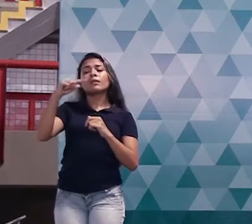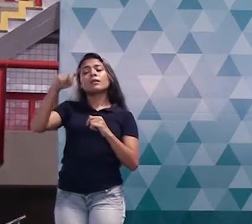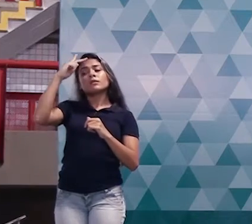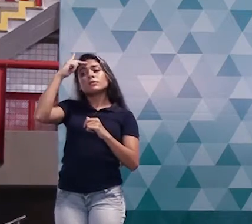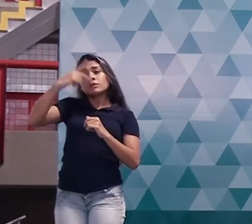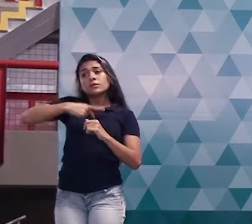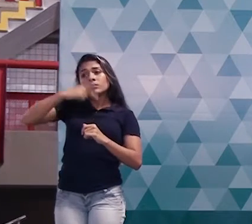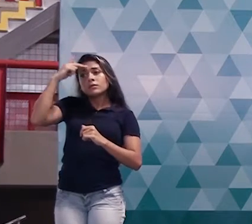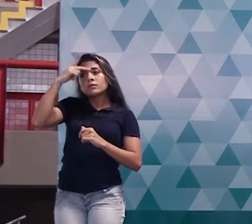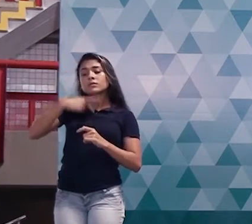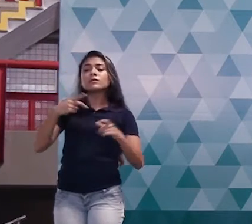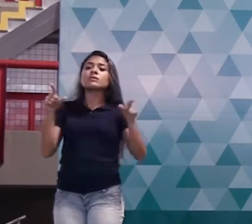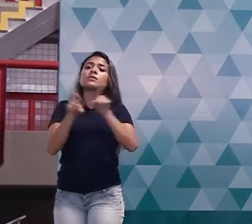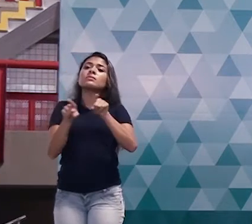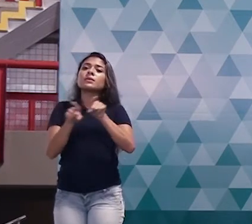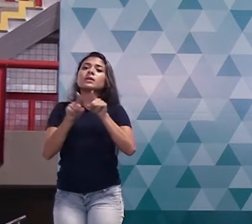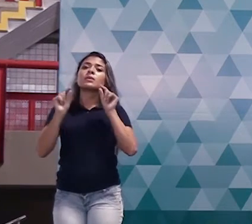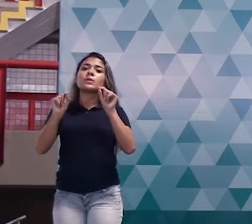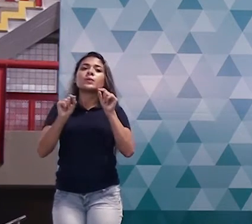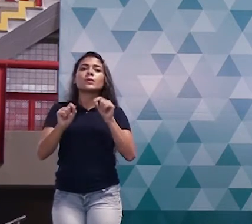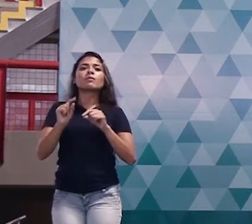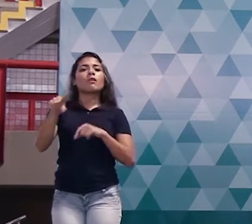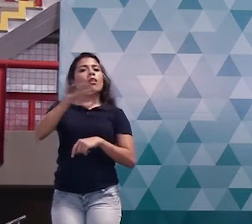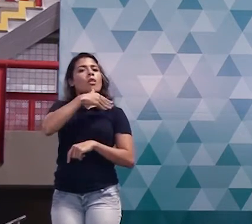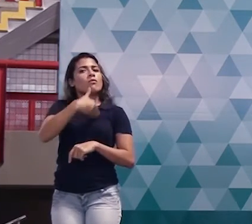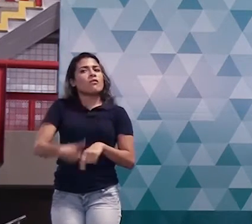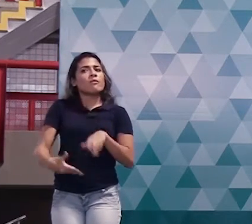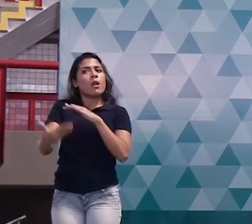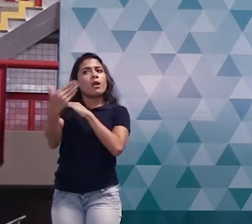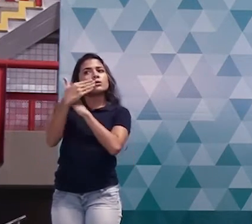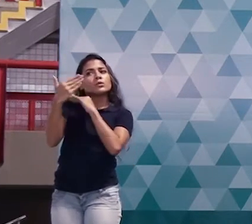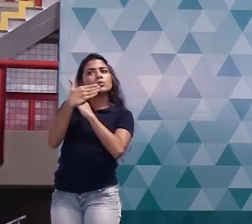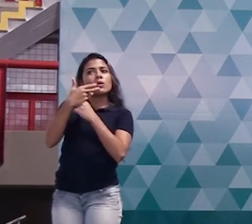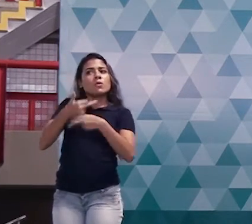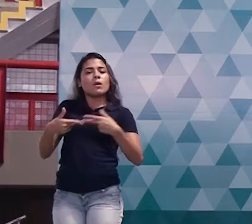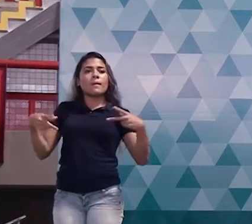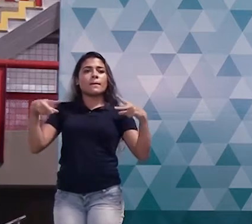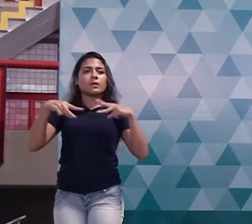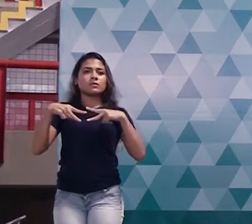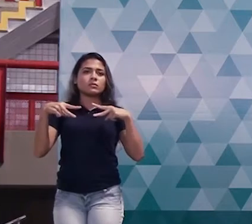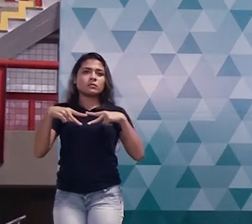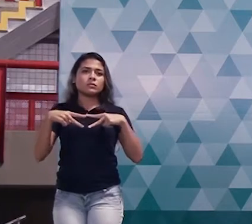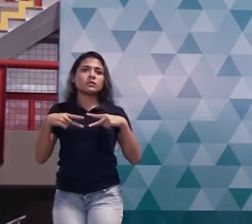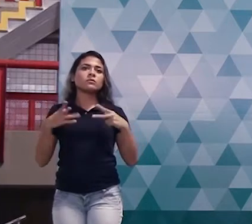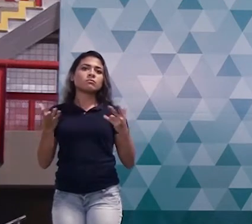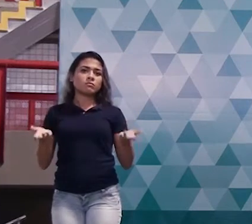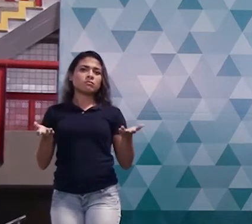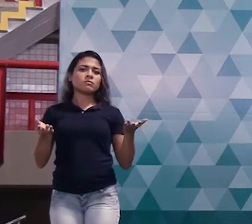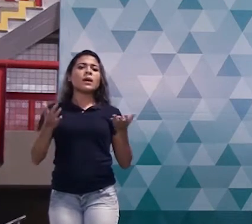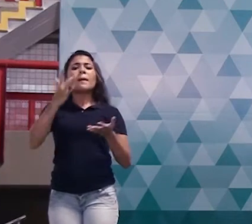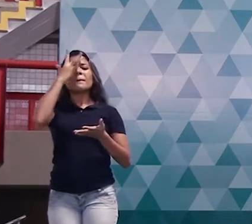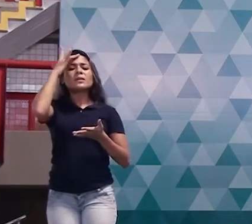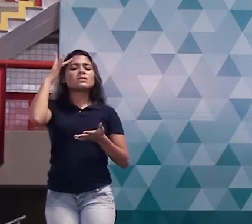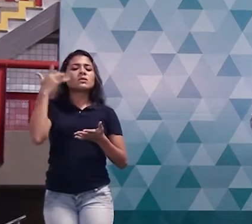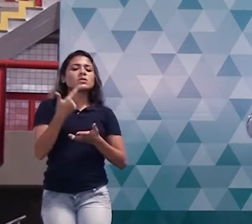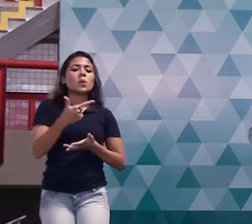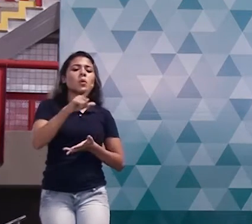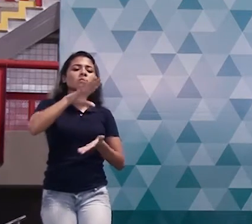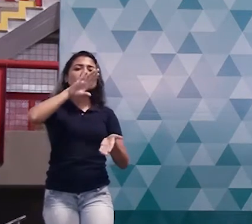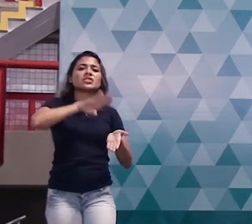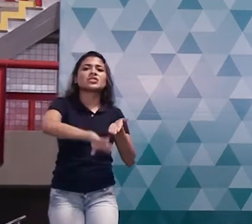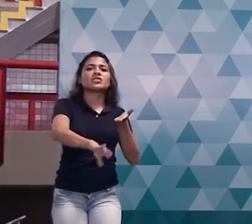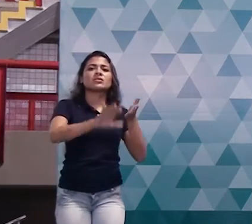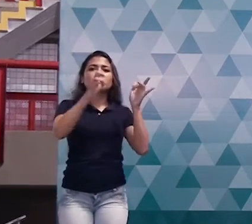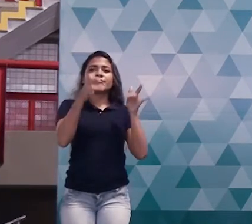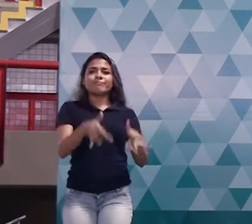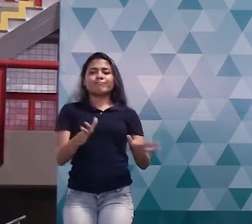Estado para os seus benefícios particulares, enquanto que o povo, logicamente, o povo era esquecido. Para a